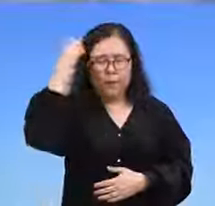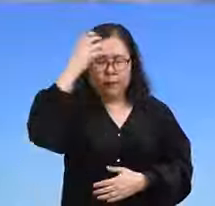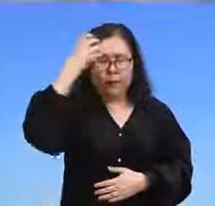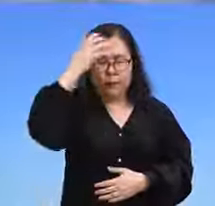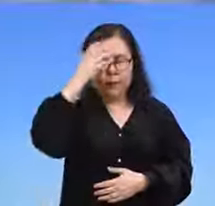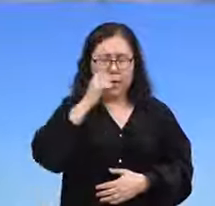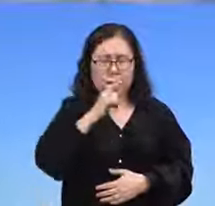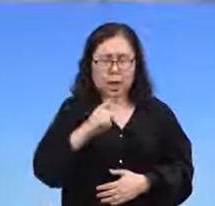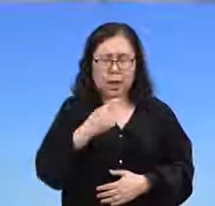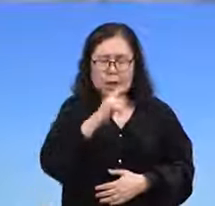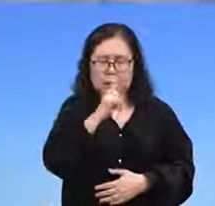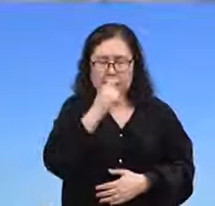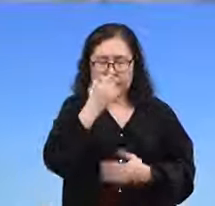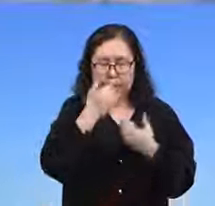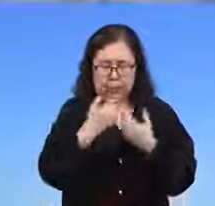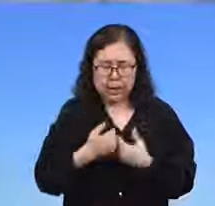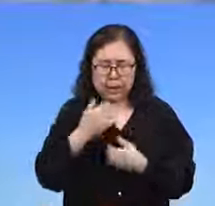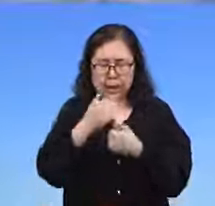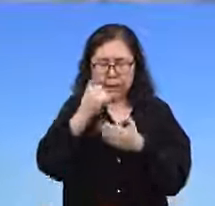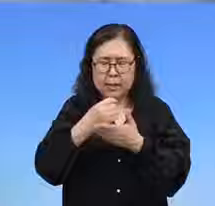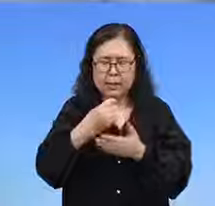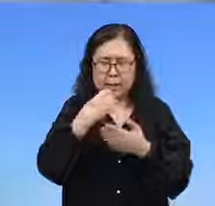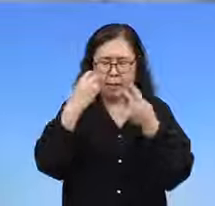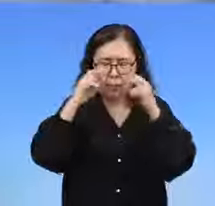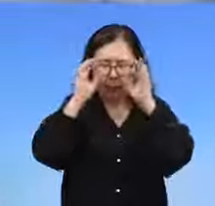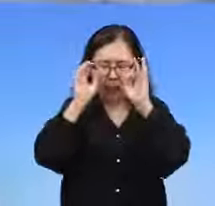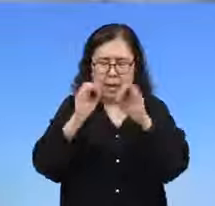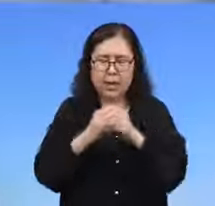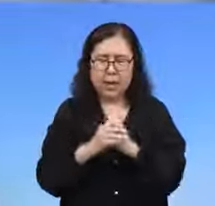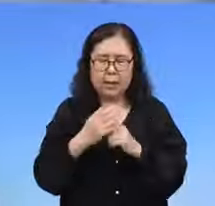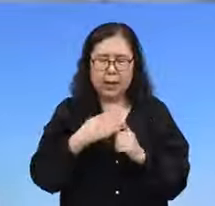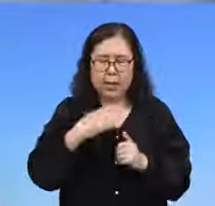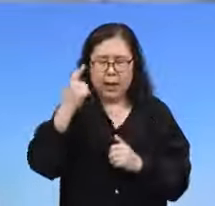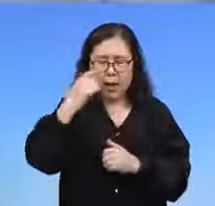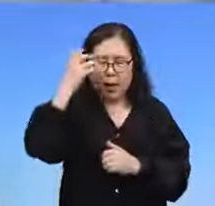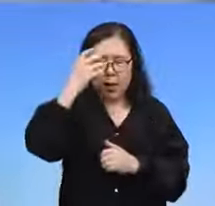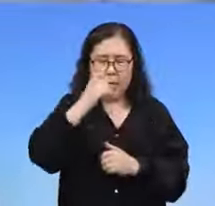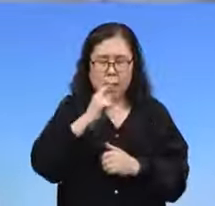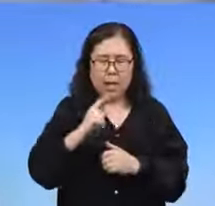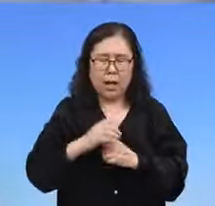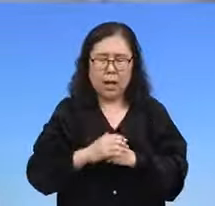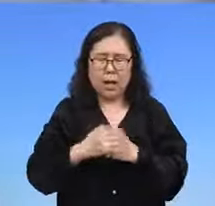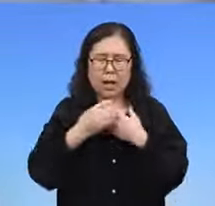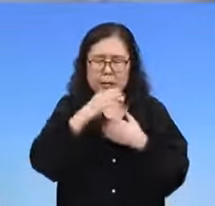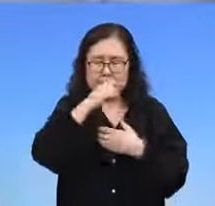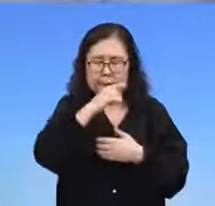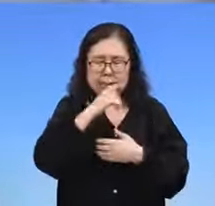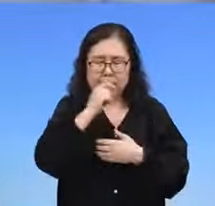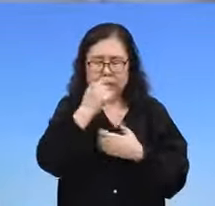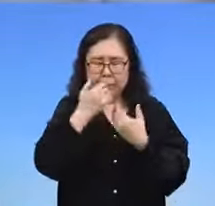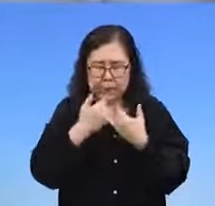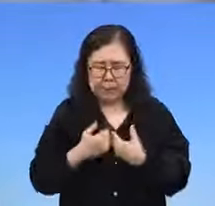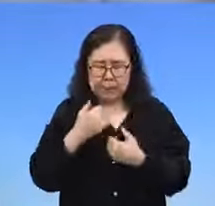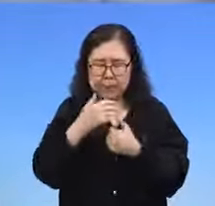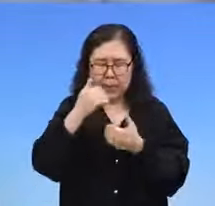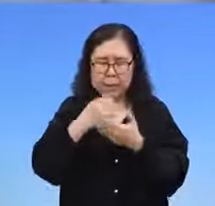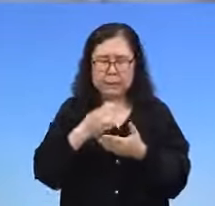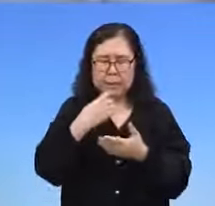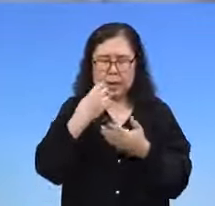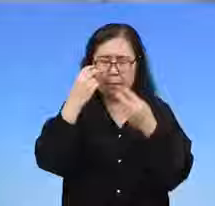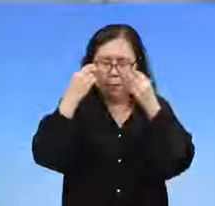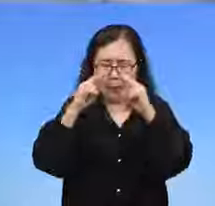나의 영혼아 잠잠히 하나님만 바라라. 나의 영혼아 잠잠히 하나님만